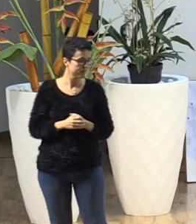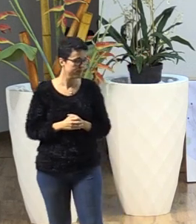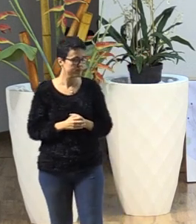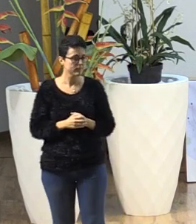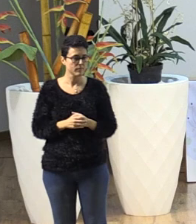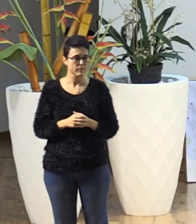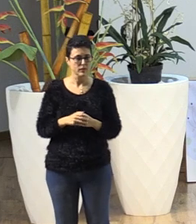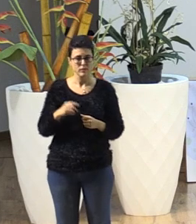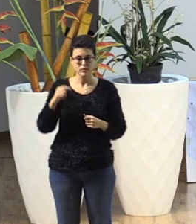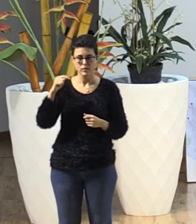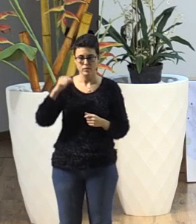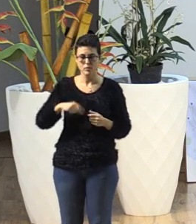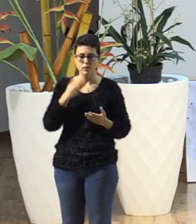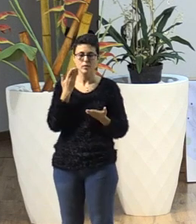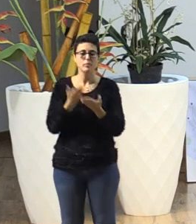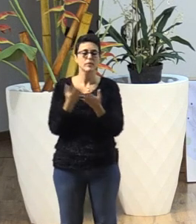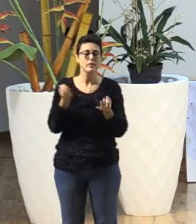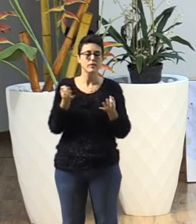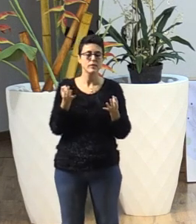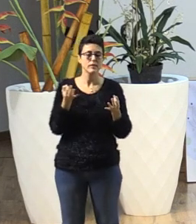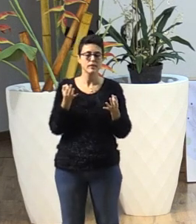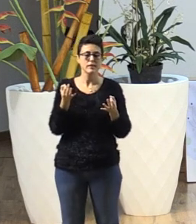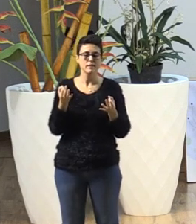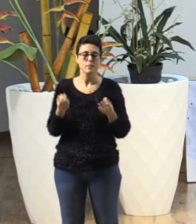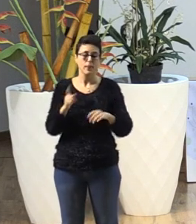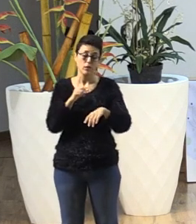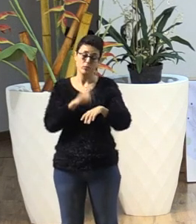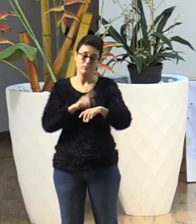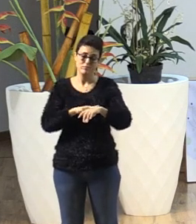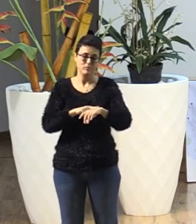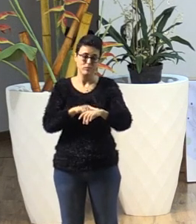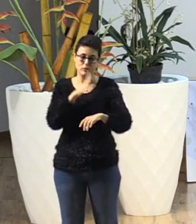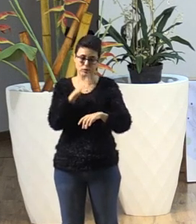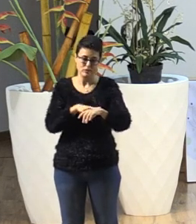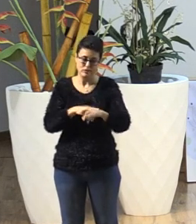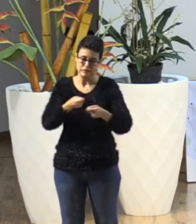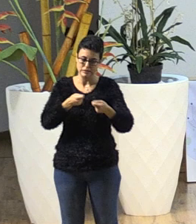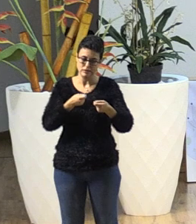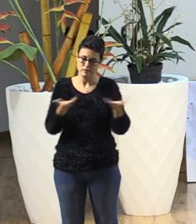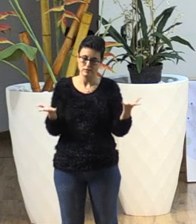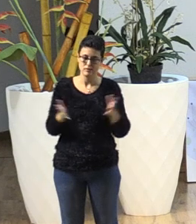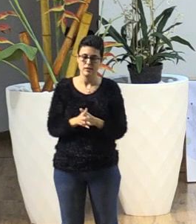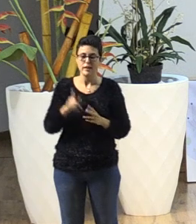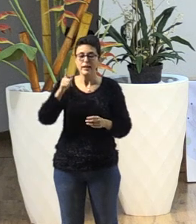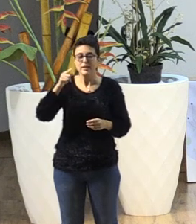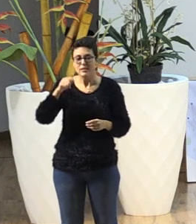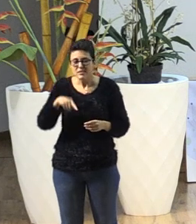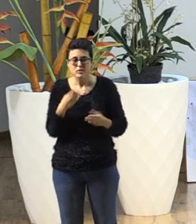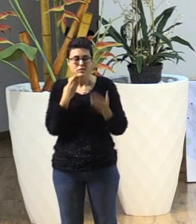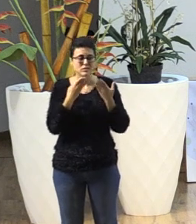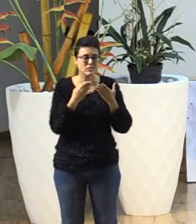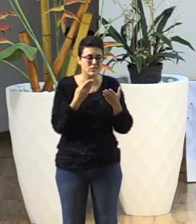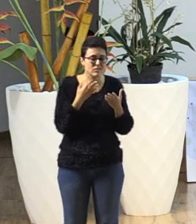Os voy a pedir una cosa, por una cuestión de gestión del tiempo, y para que esto se parezca más a un diálogo